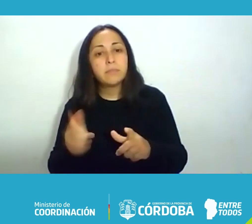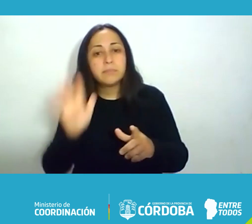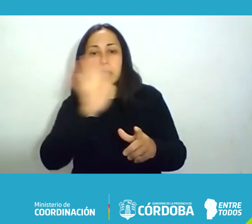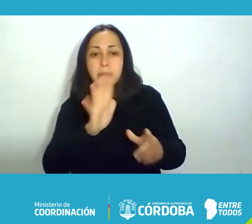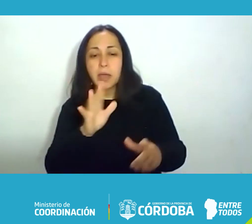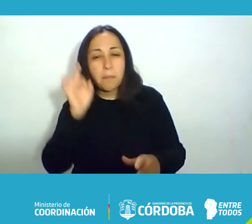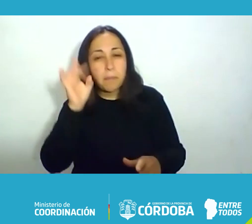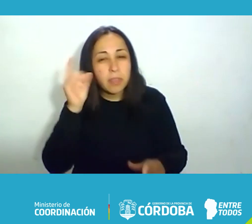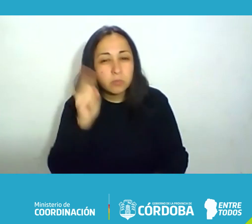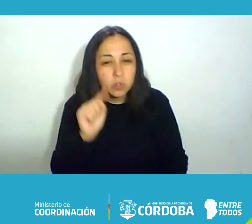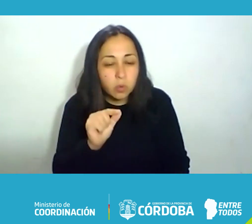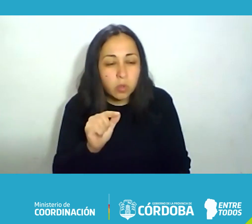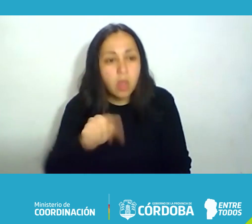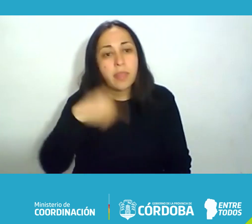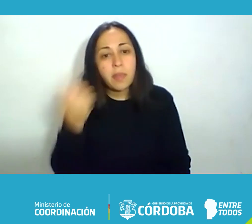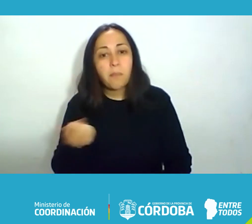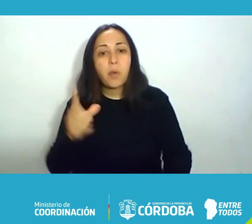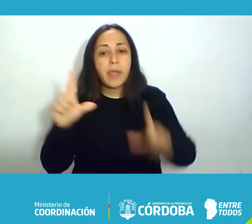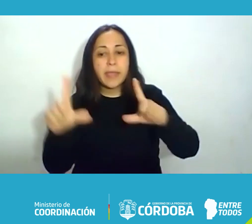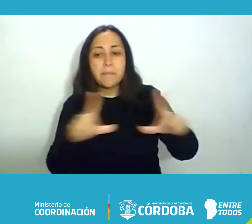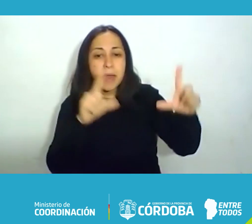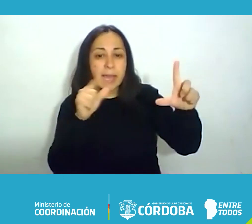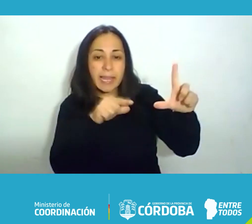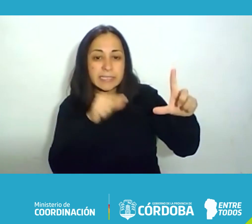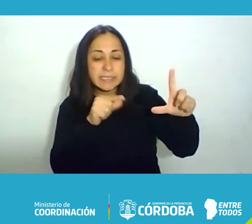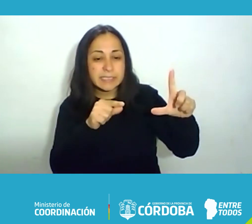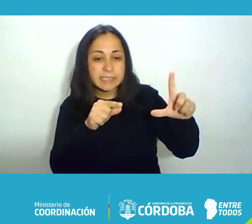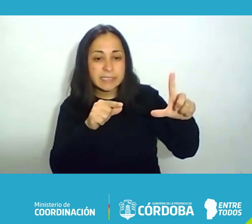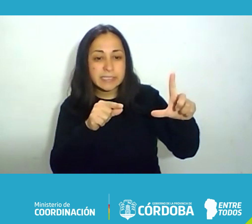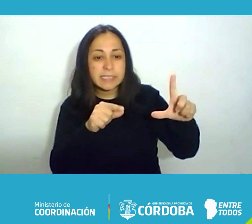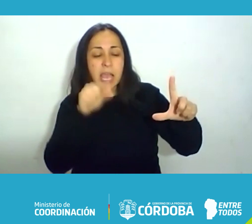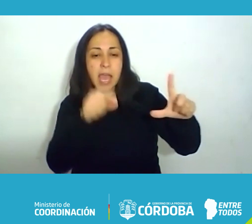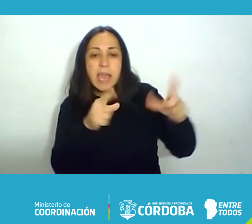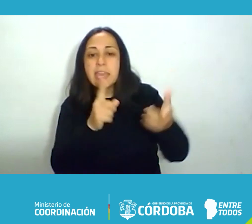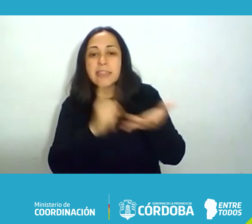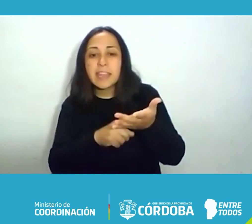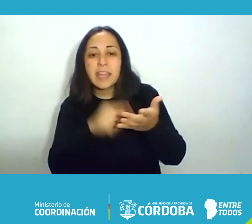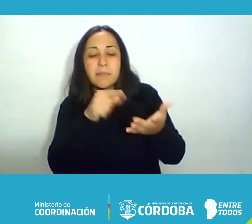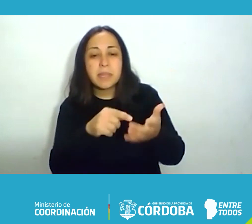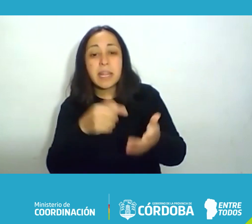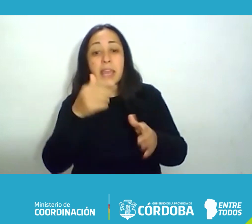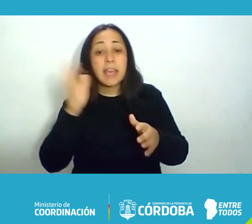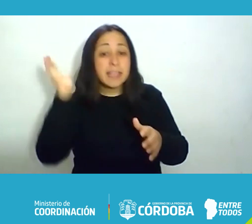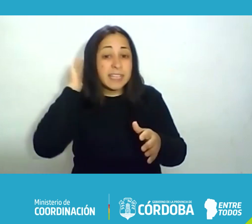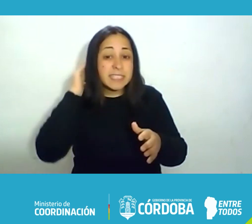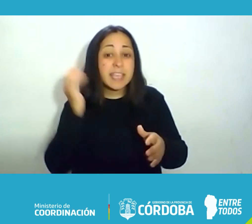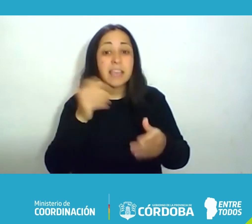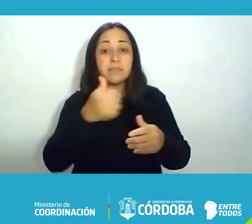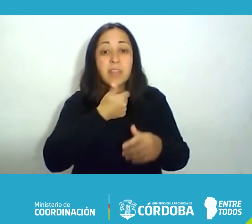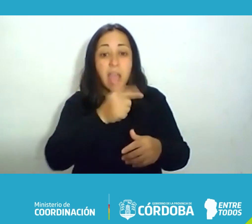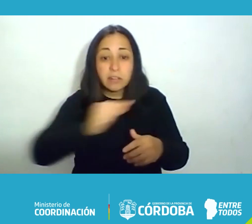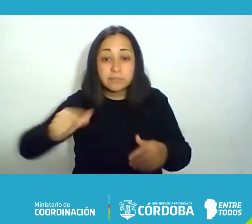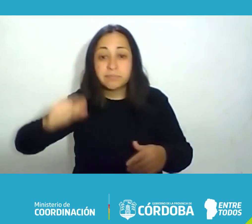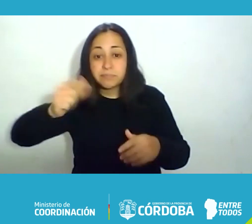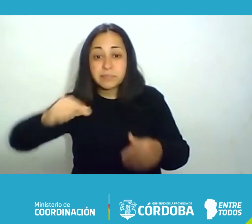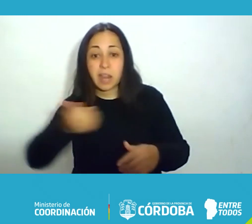imágenes de donde se determinan 16 cauces naturales.